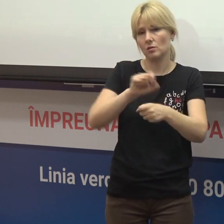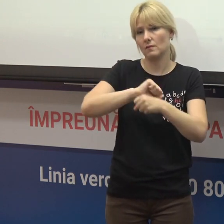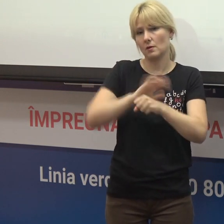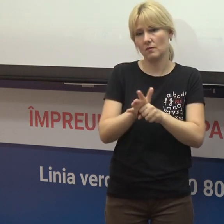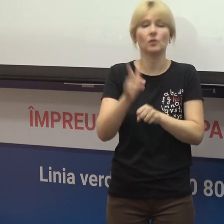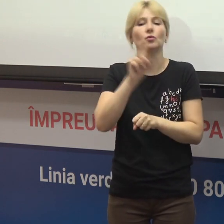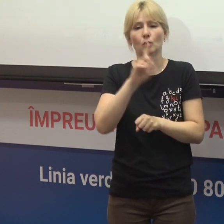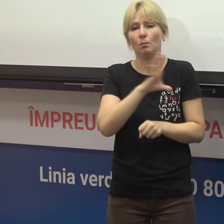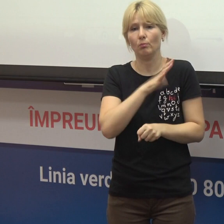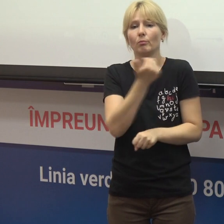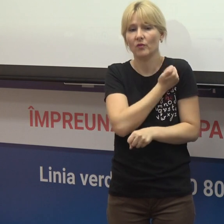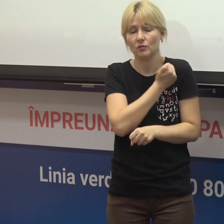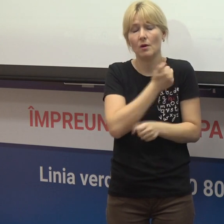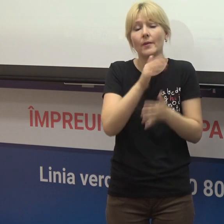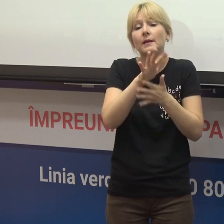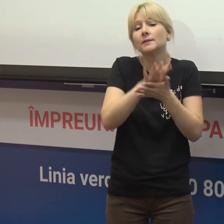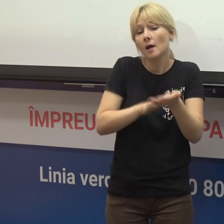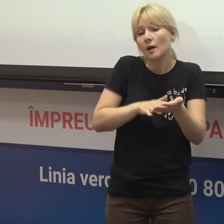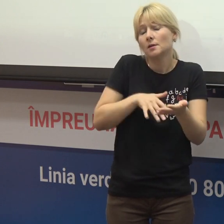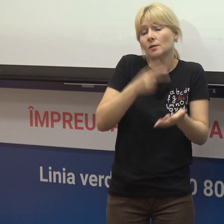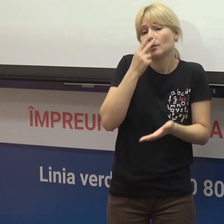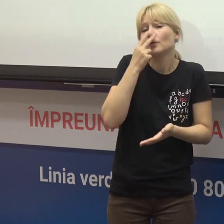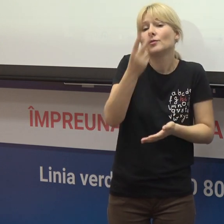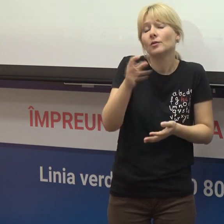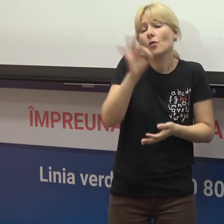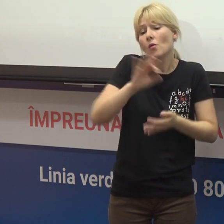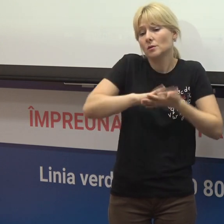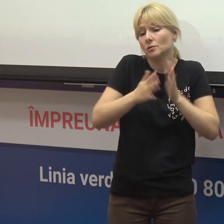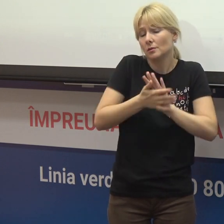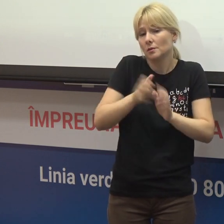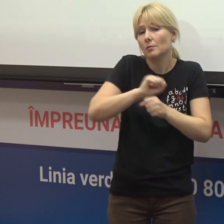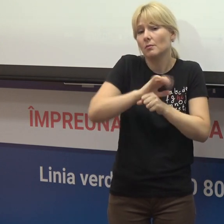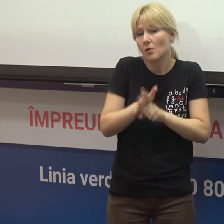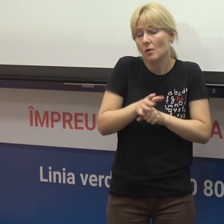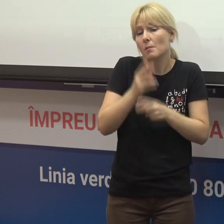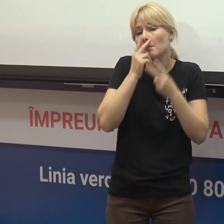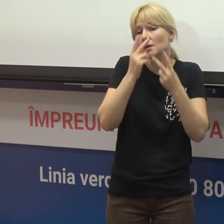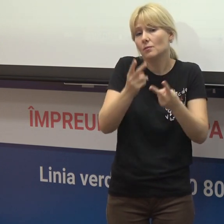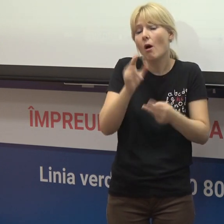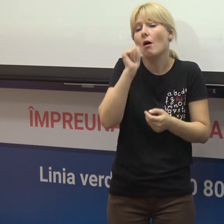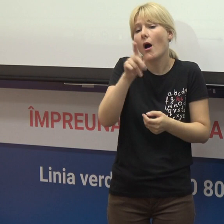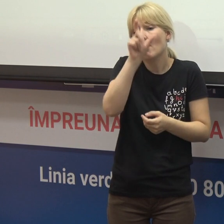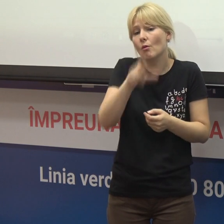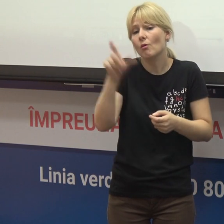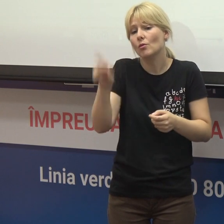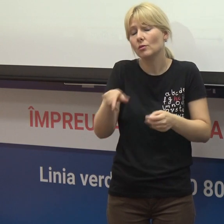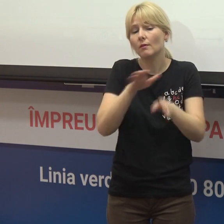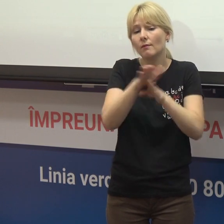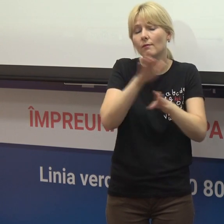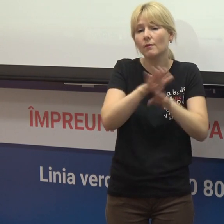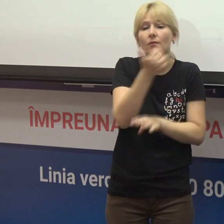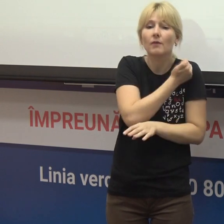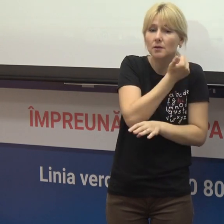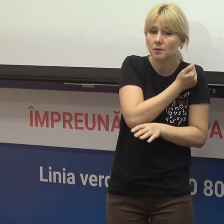anti-COVID-19. Ce urmează mai departe, în dependență de situația epidemiologică, în dependență de gradul de acoperire, cum am menționat ceva